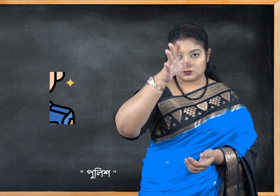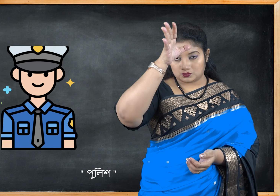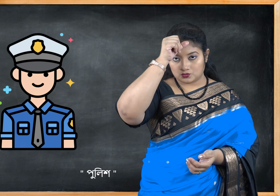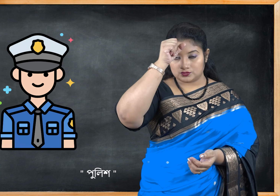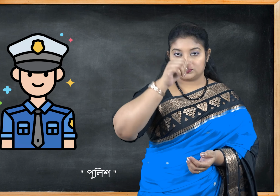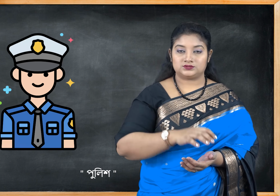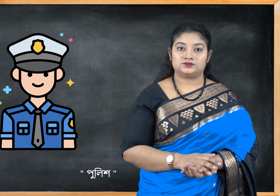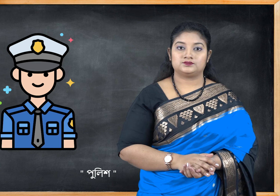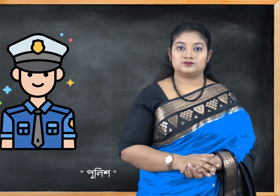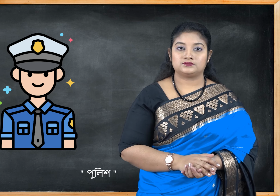পুলিশ,